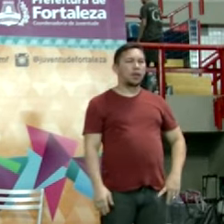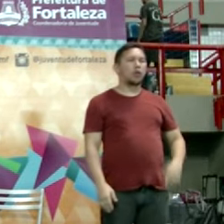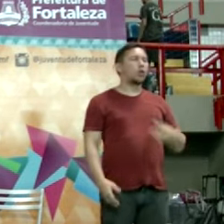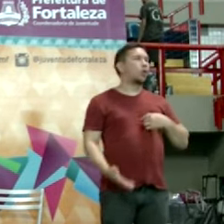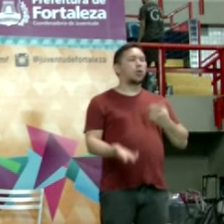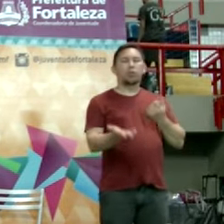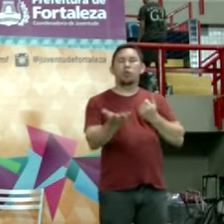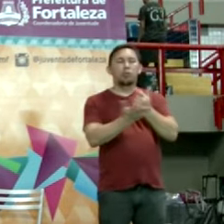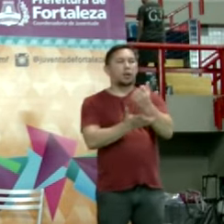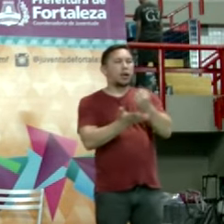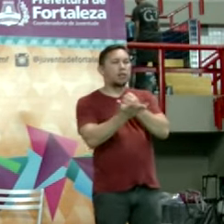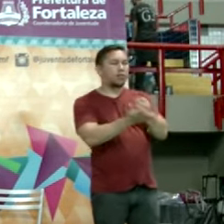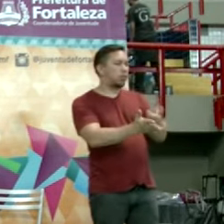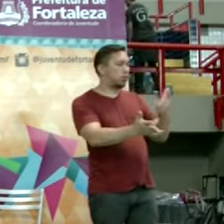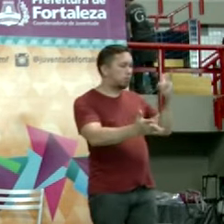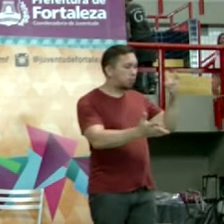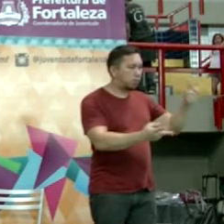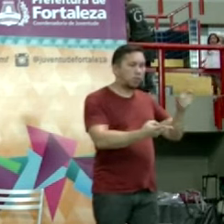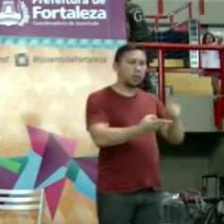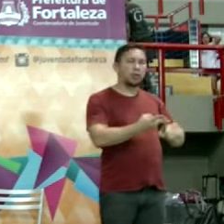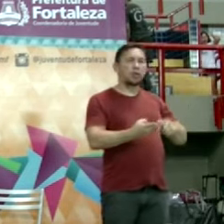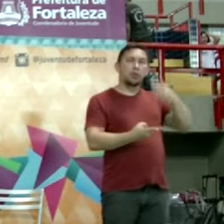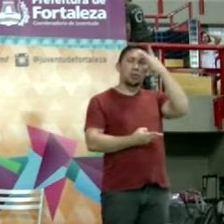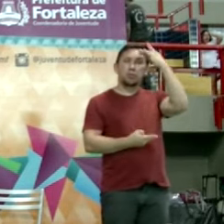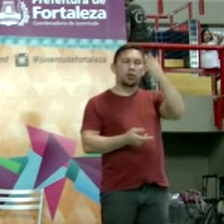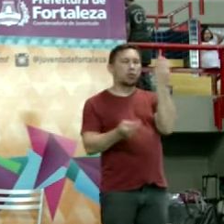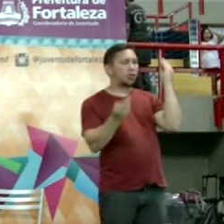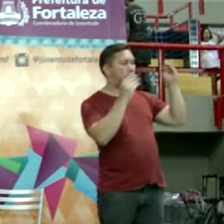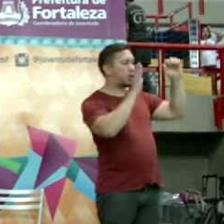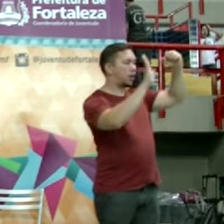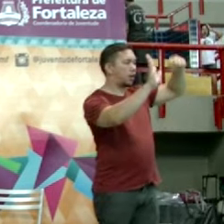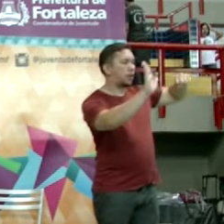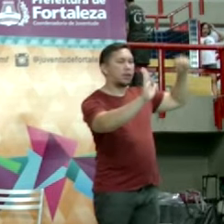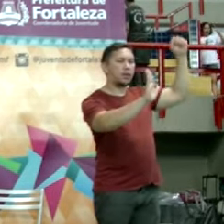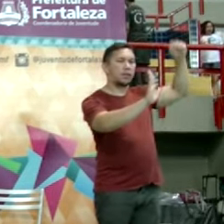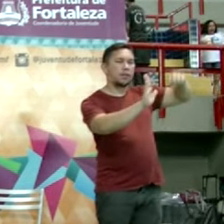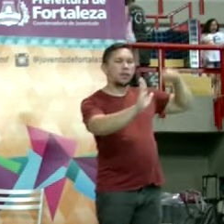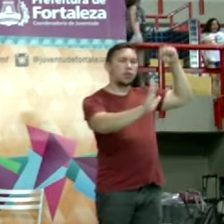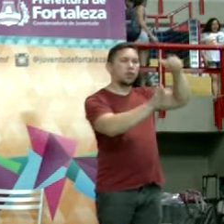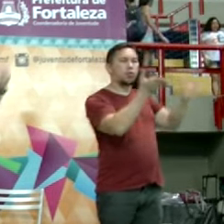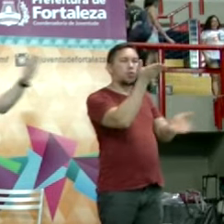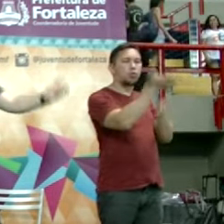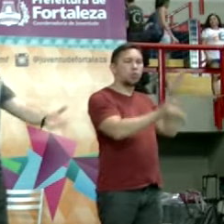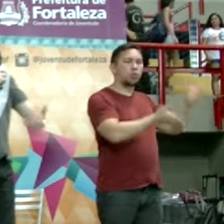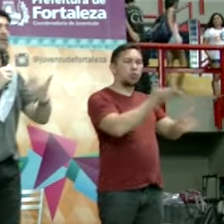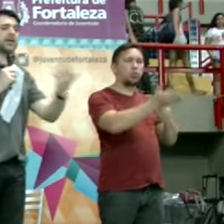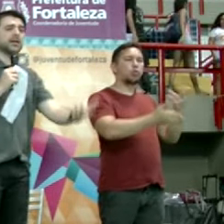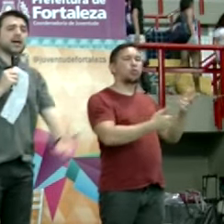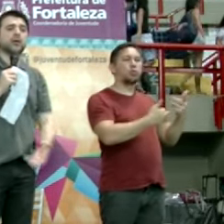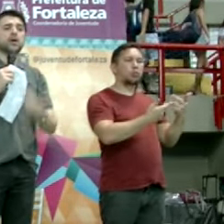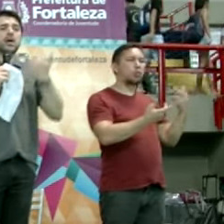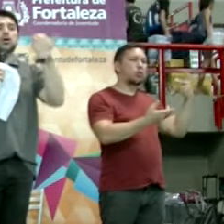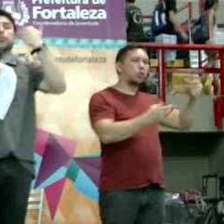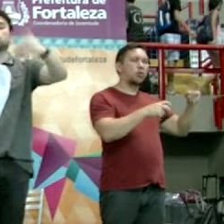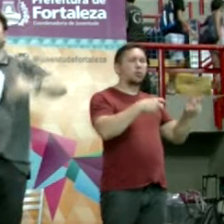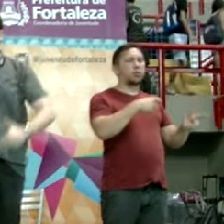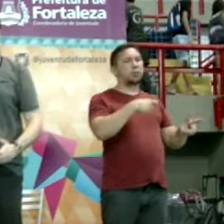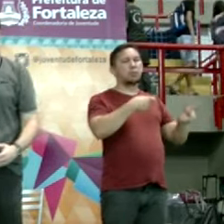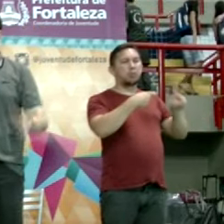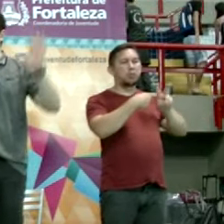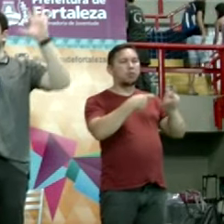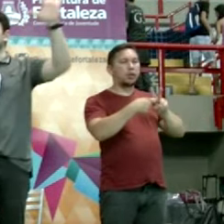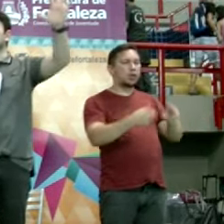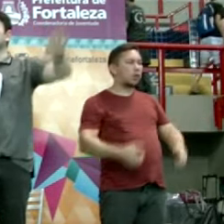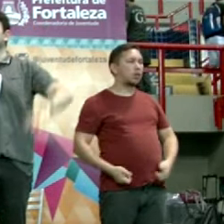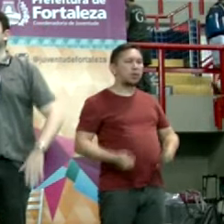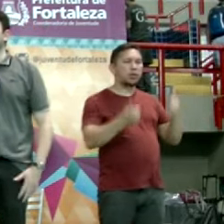comprava remédio, pagava alguém para tratar o cavalo, um cuidador do cavalo, pagava vacina, veterinário. Então a pessoa